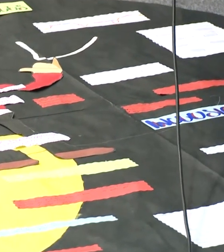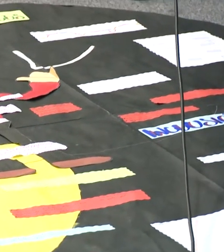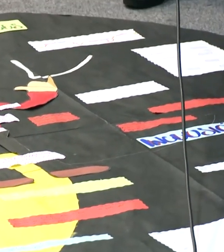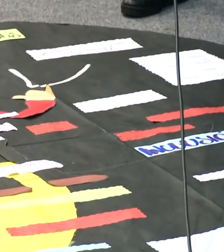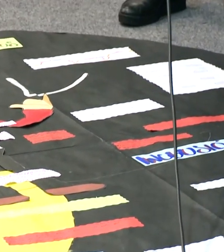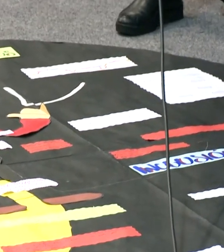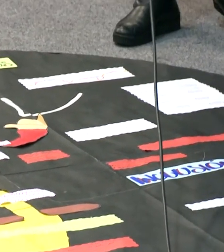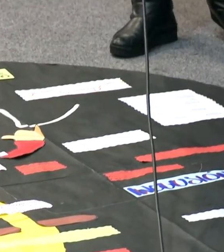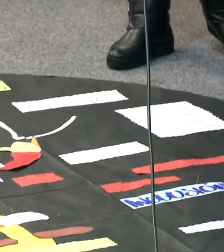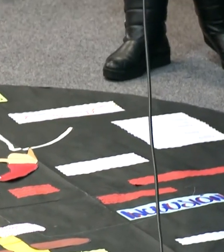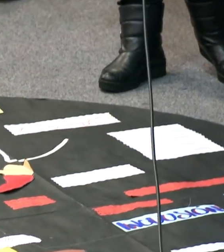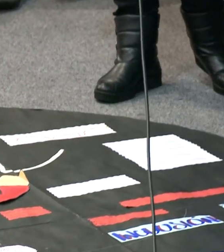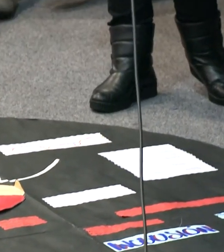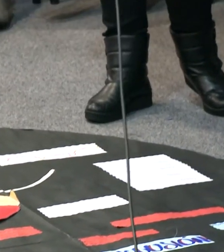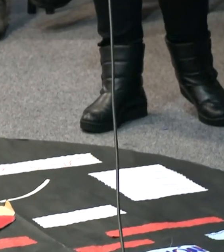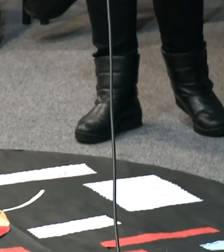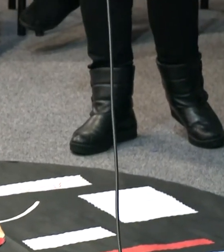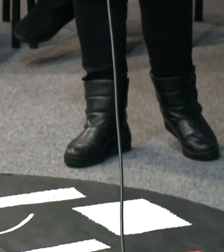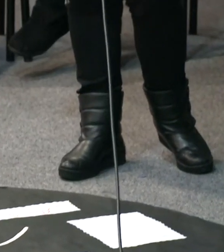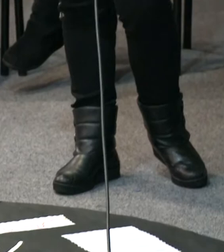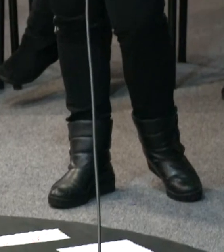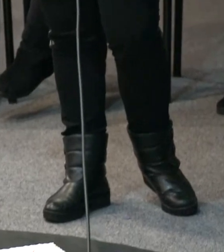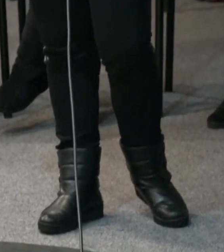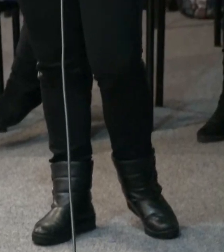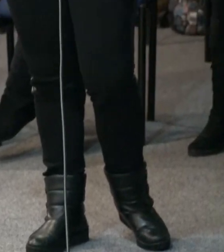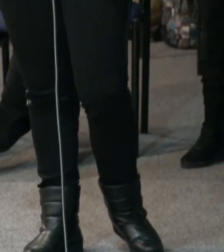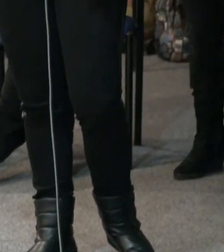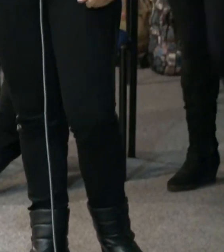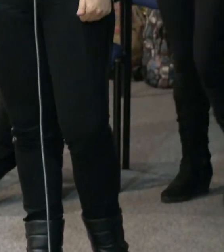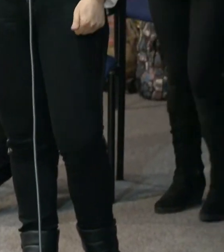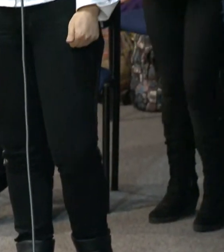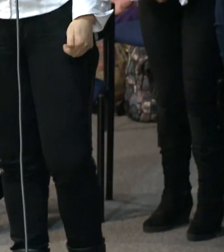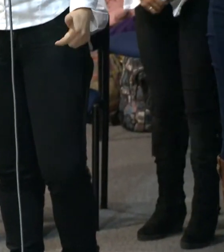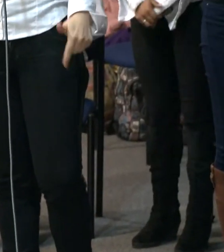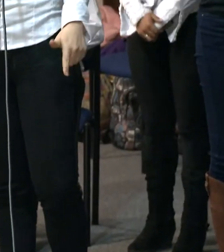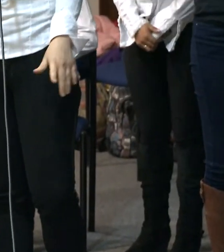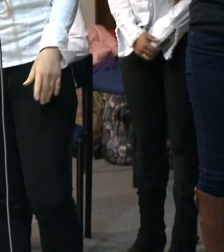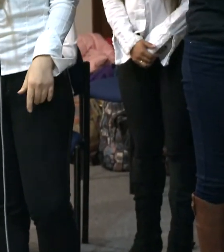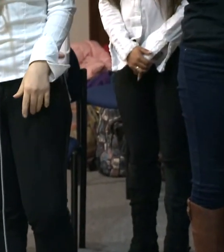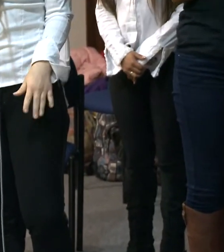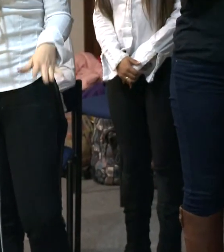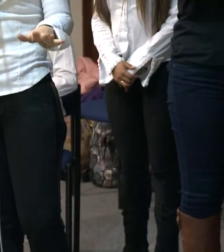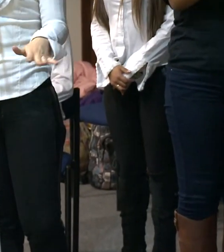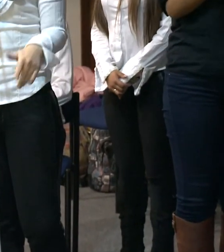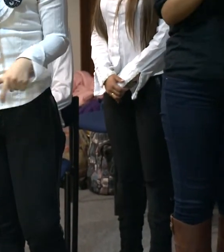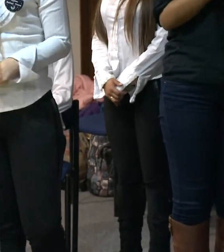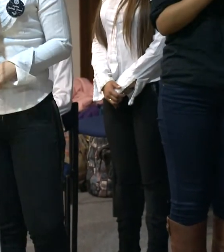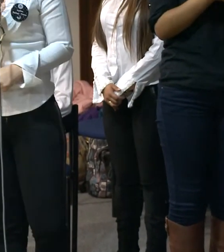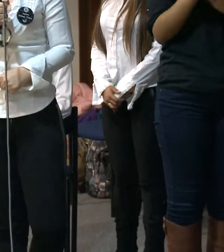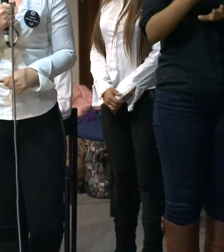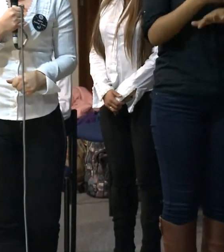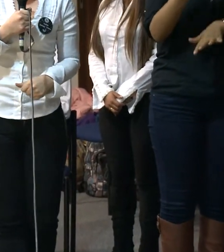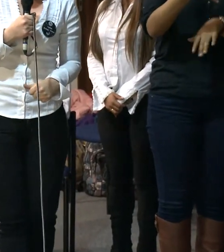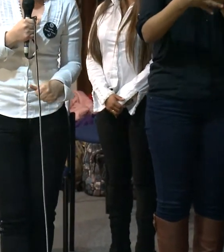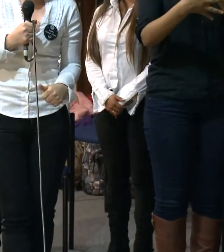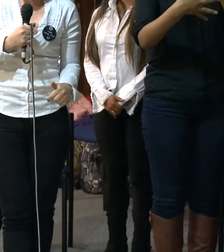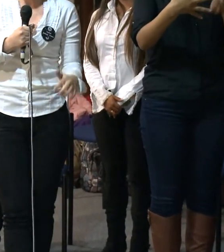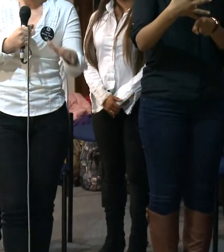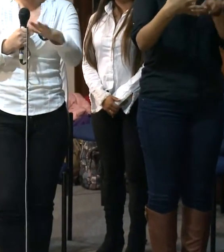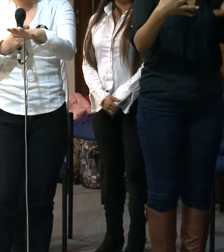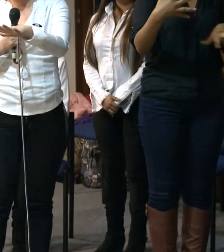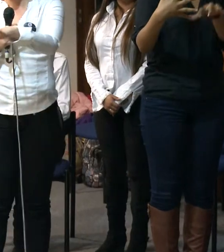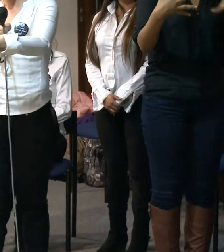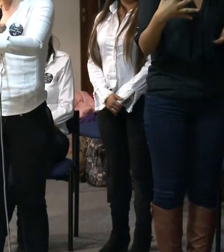al conocimiento, que pudieran desarrollarse más allí en ese escenario. Para ello, se realizaron 5 actividades como